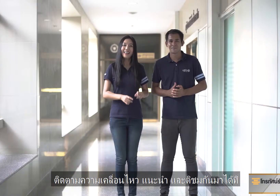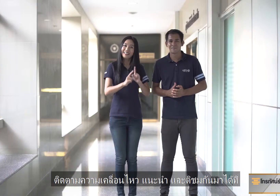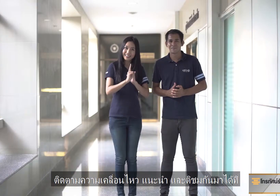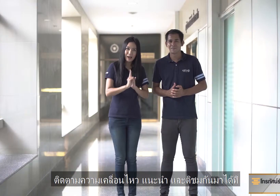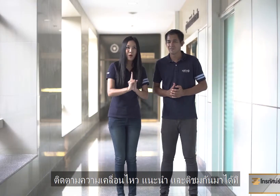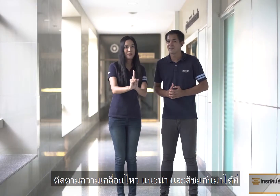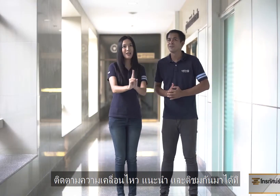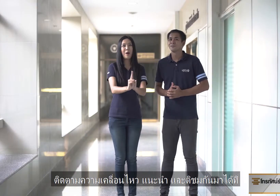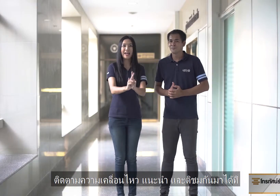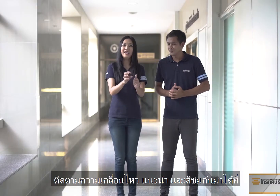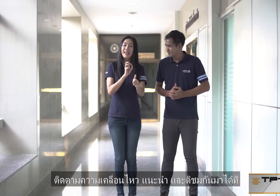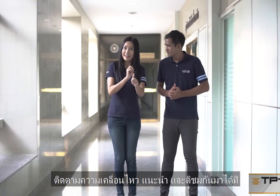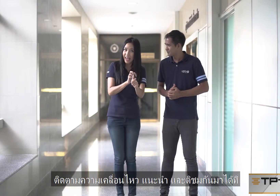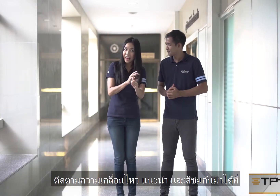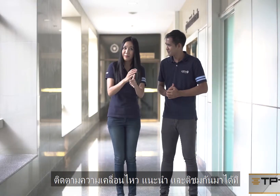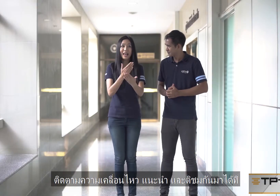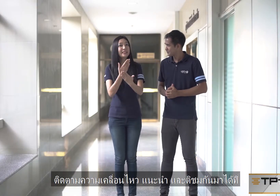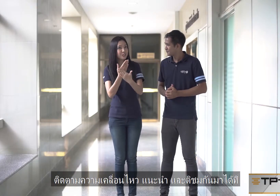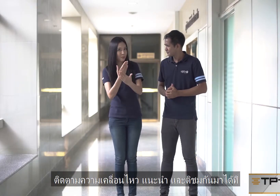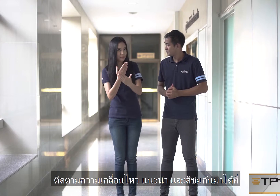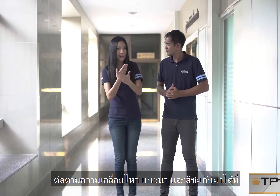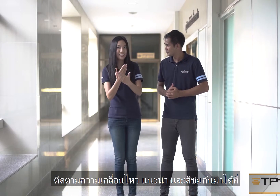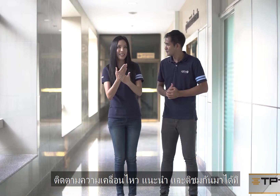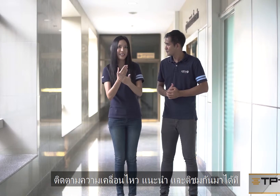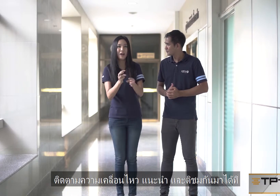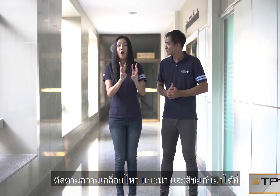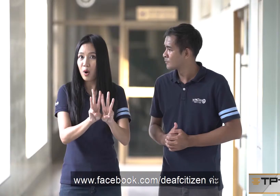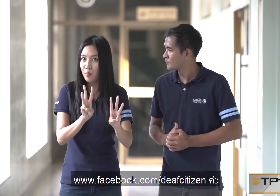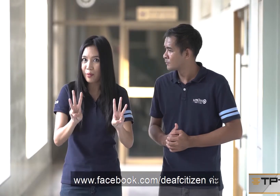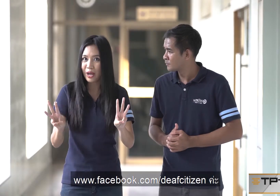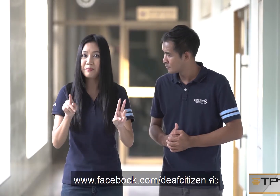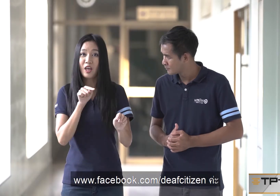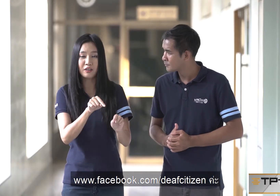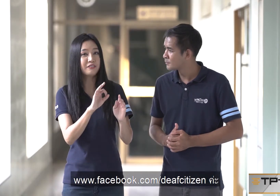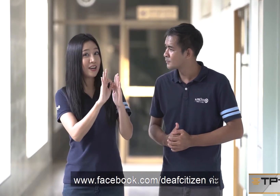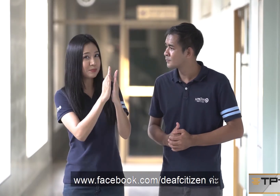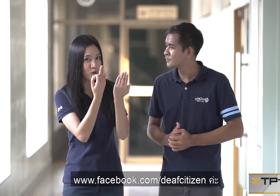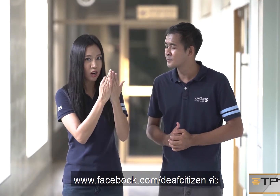www.thaidev.tv.com ครับ ติดตามความเคลื่อนไหวแนะนำและติชมกันมาได้ที่